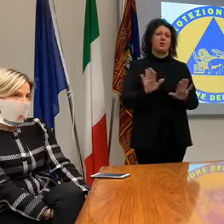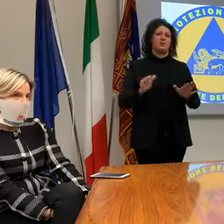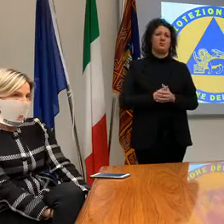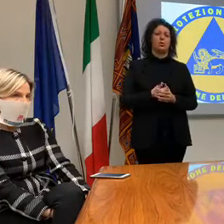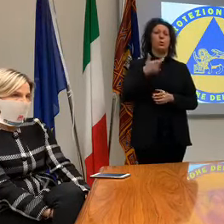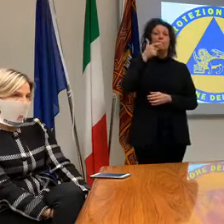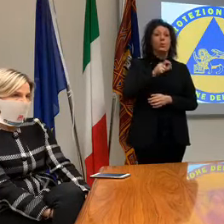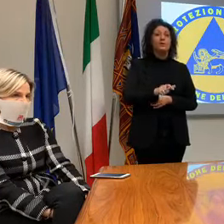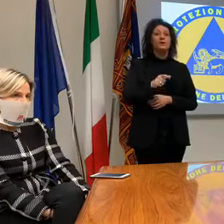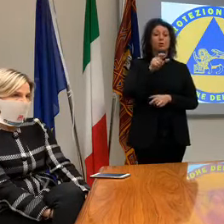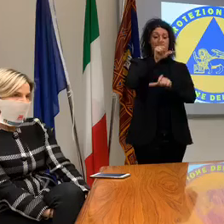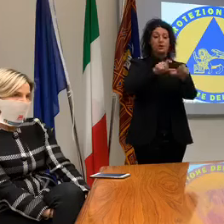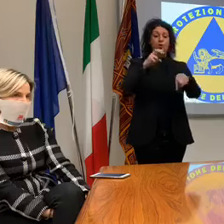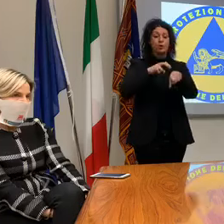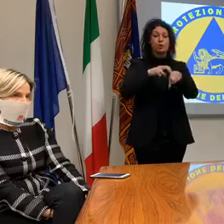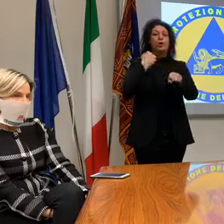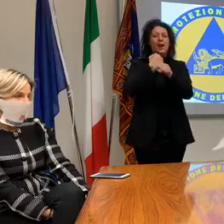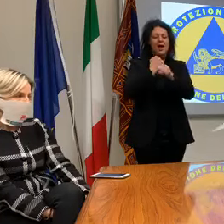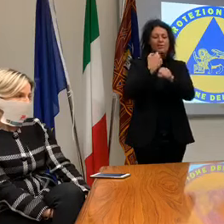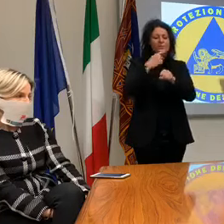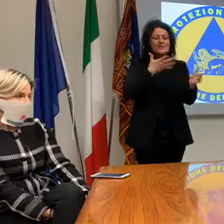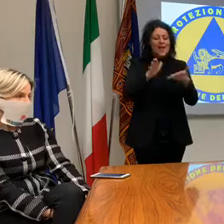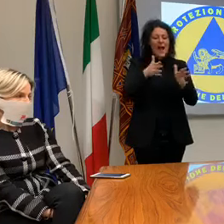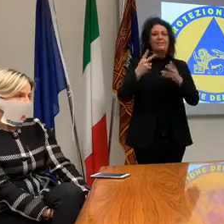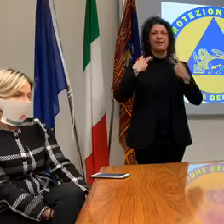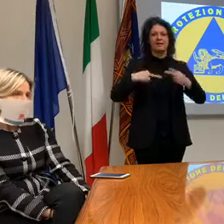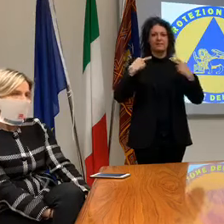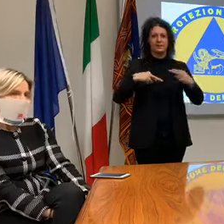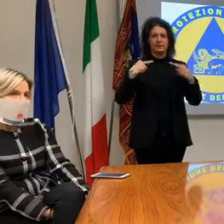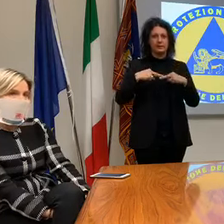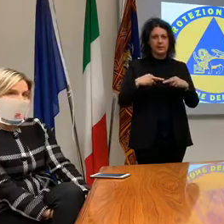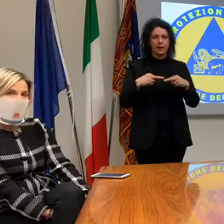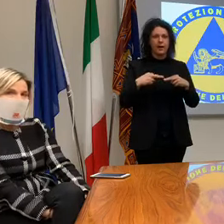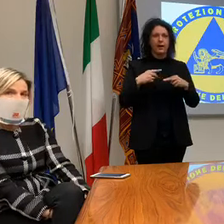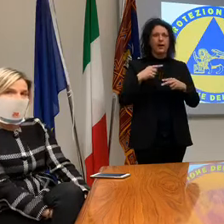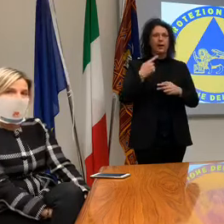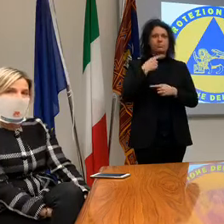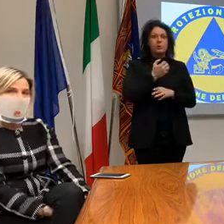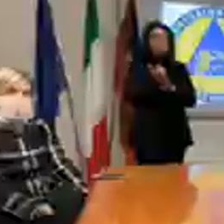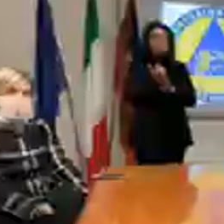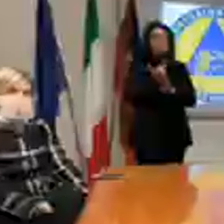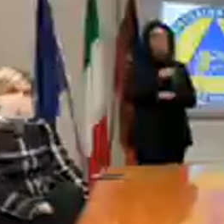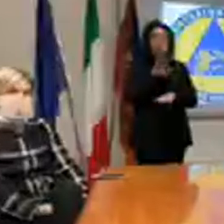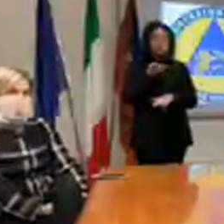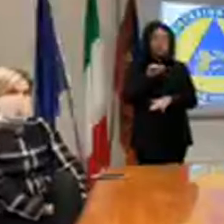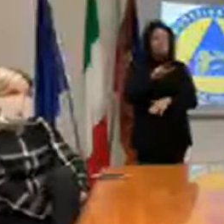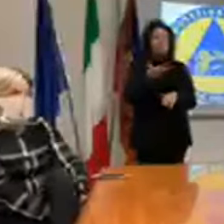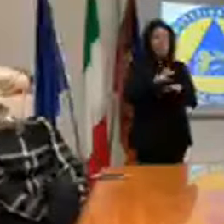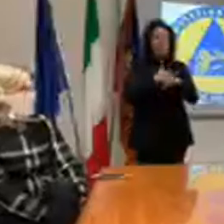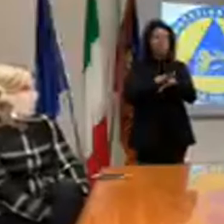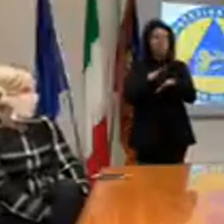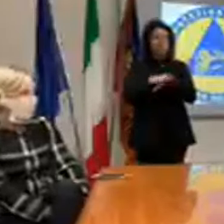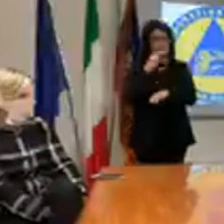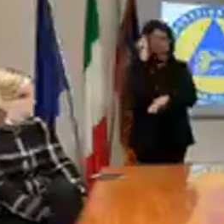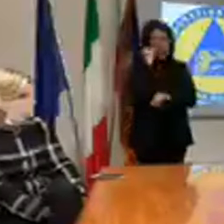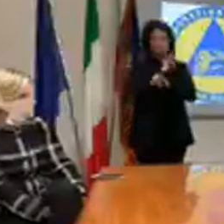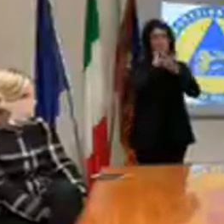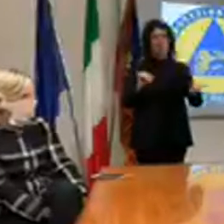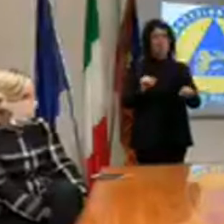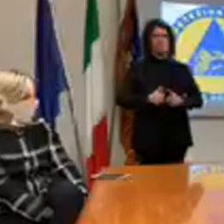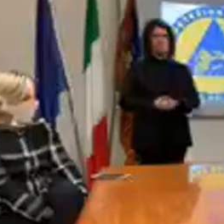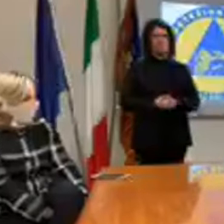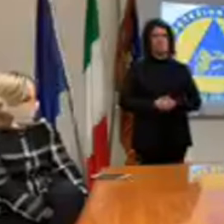lavora per salvare la vita dei cittadini non avrebbe mai pensato di dover fare un bollettino dei morti quotidiani. Per cui, per carità, a me non me frega